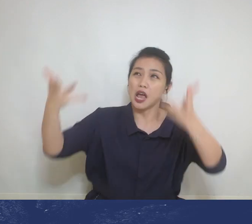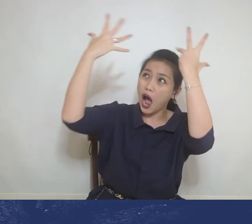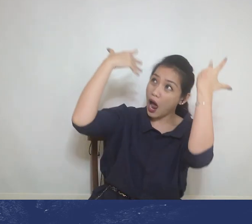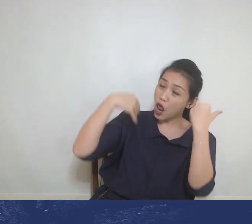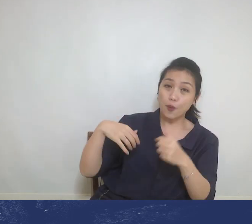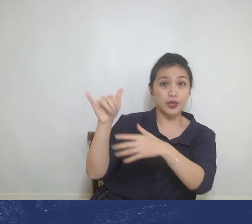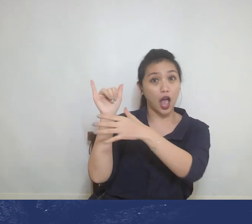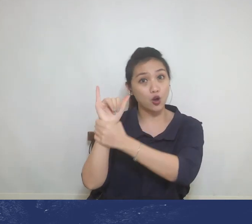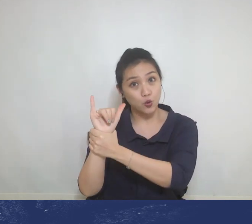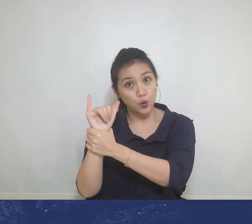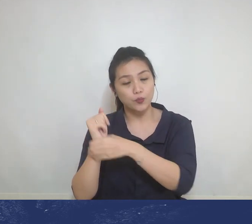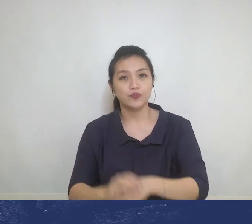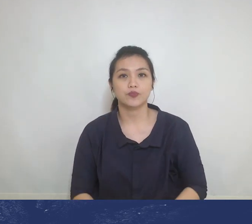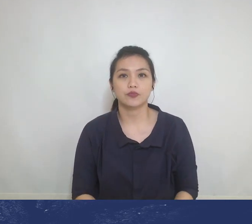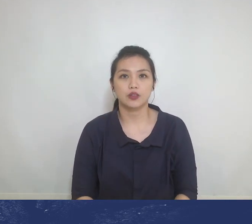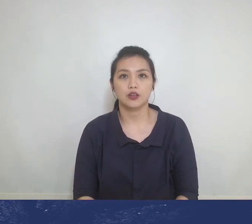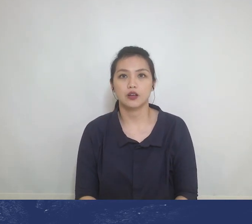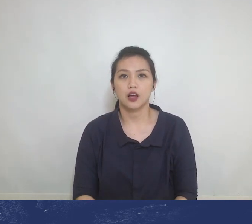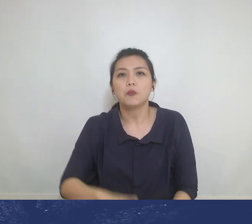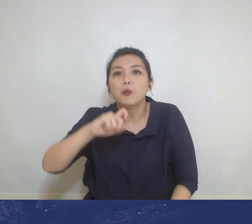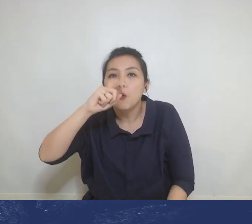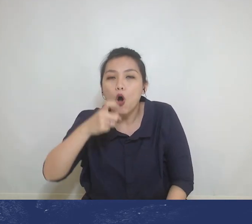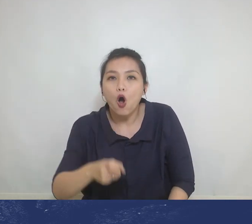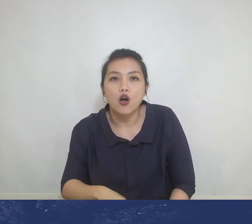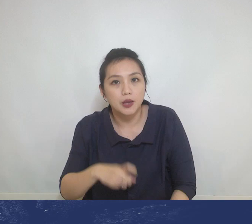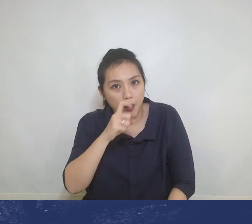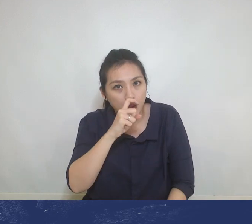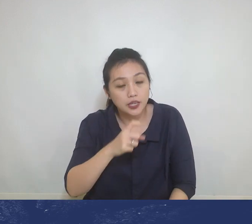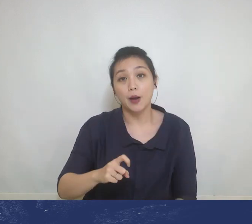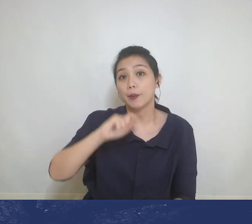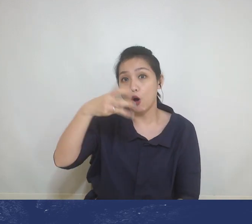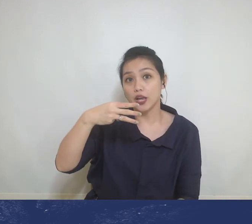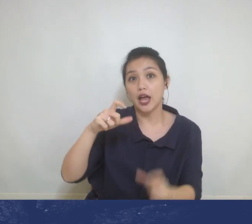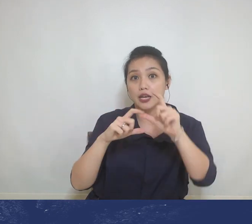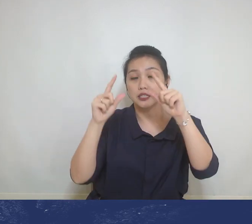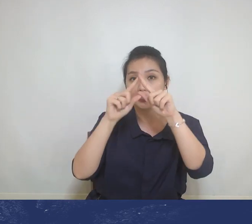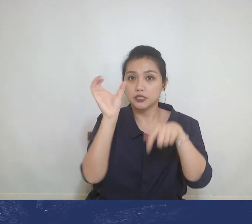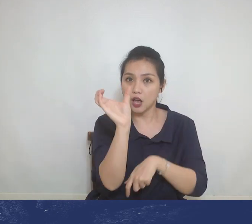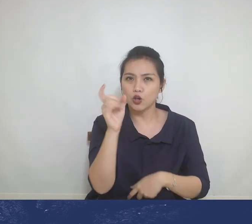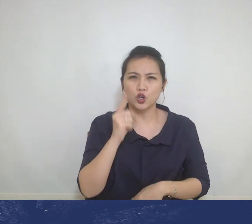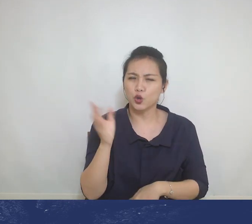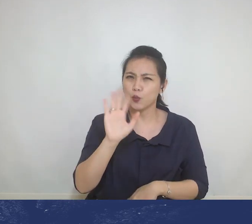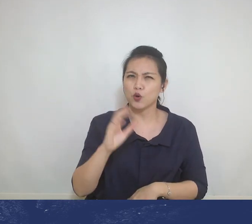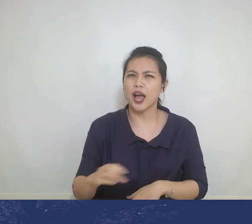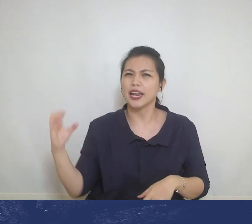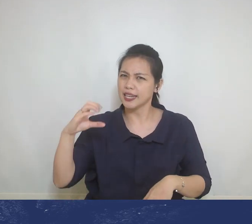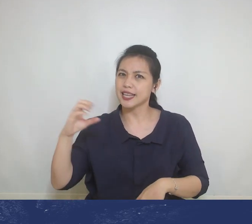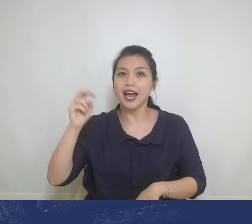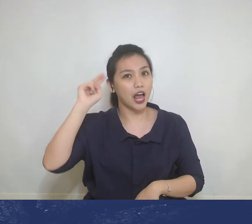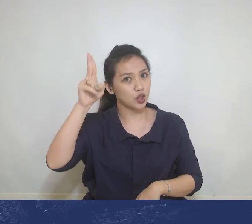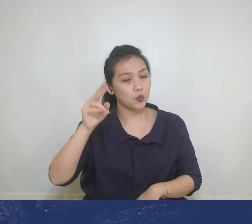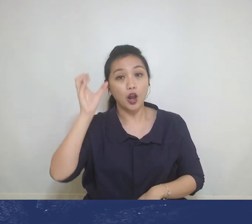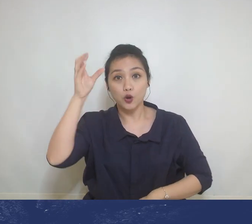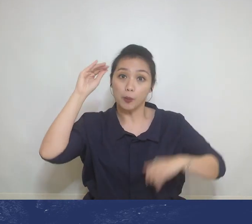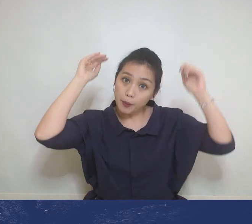itu bukanlah kehendak Tuhan. Bahwa dia menipu Esau maupun dia menipu papanya itu bukanlah kehendak Tuhan. Itu bukan cara Tuhan